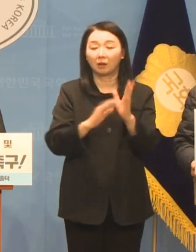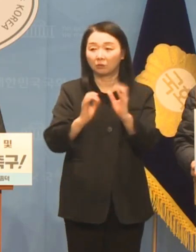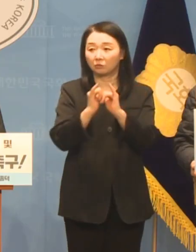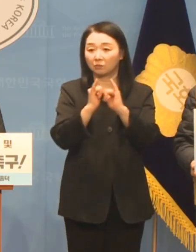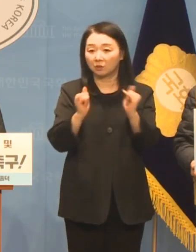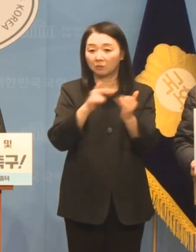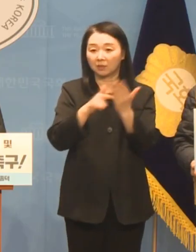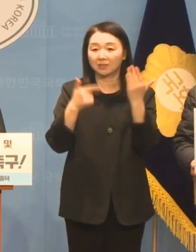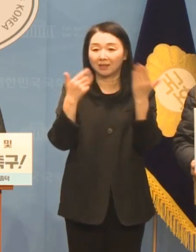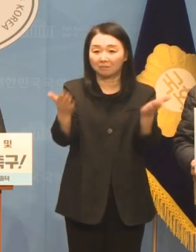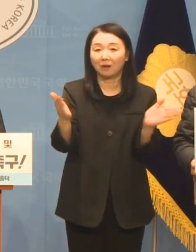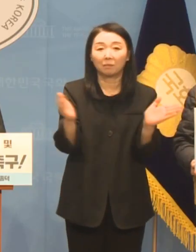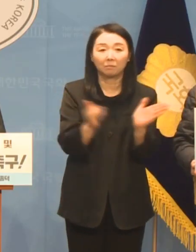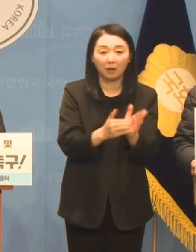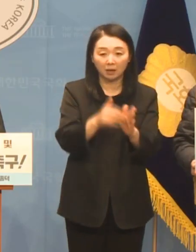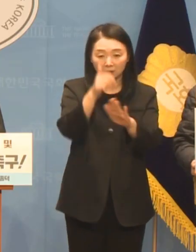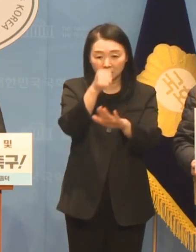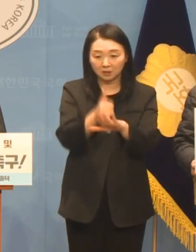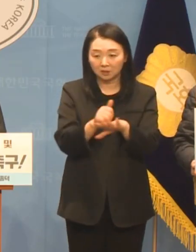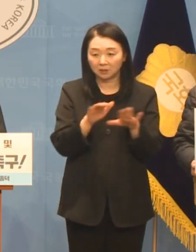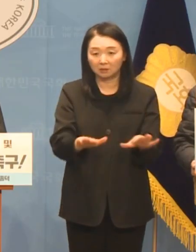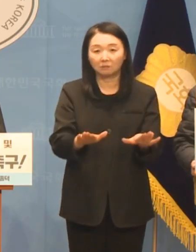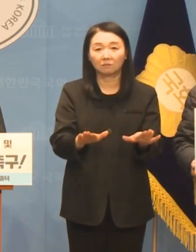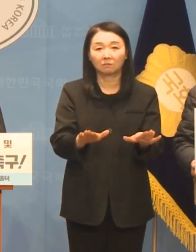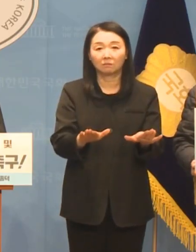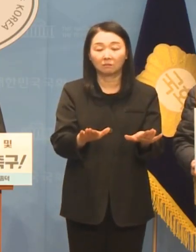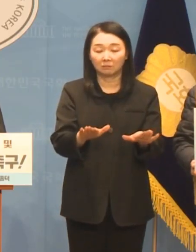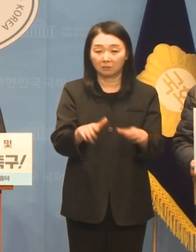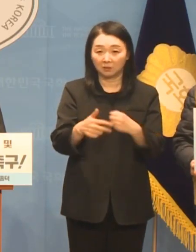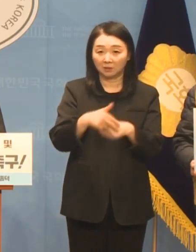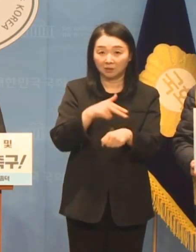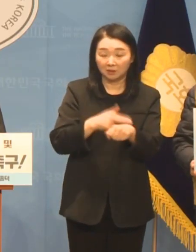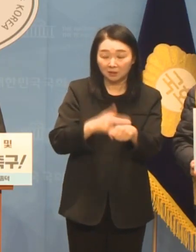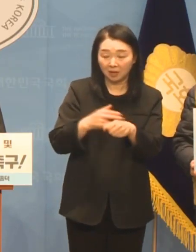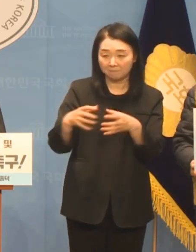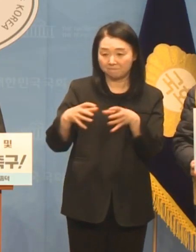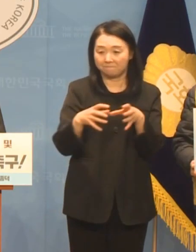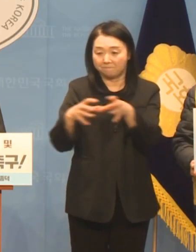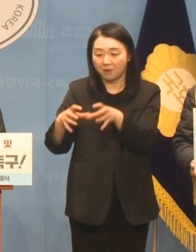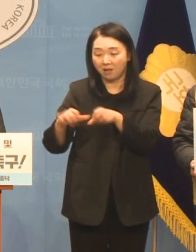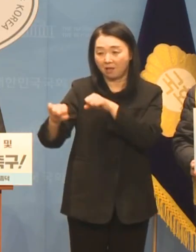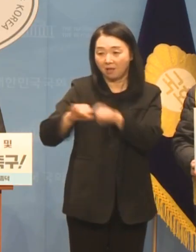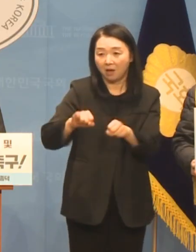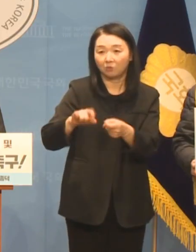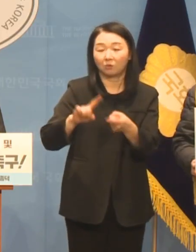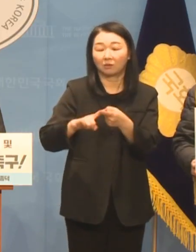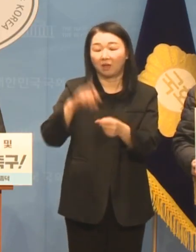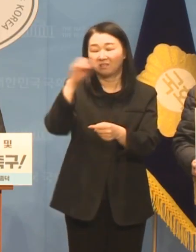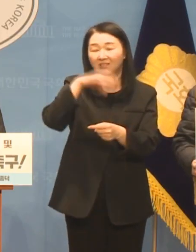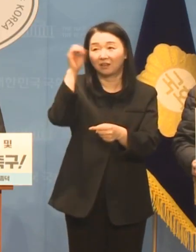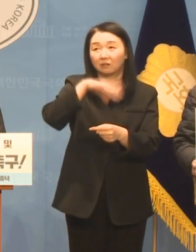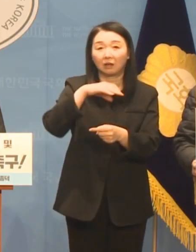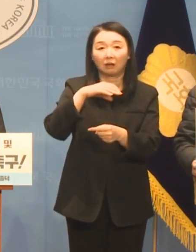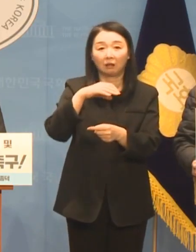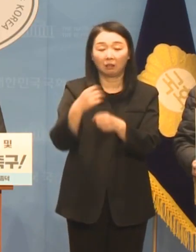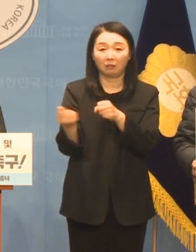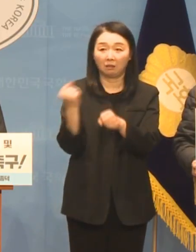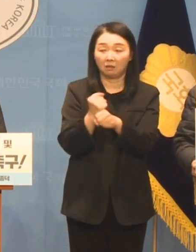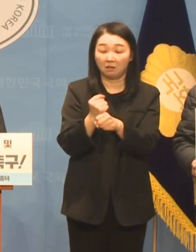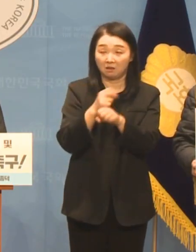국민들만 희생시키다가 이제 와서 의사들의 집단 행동에 안 되면 말고식에 백지화하는